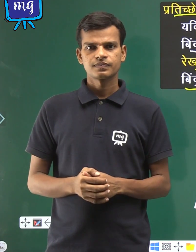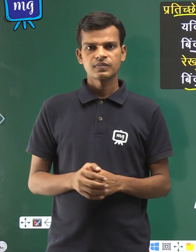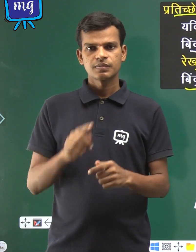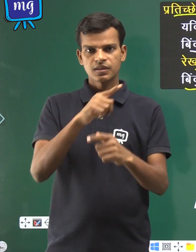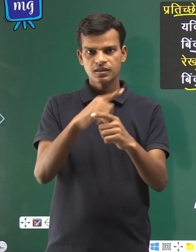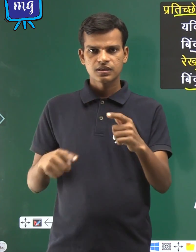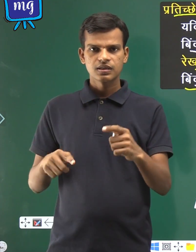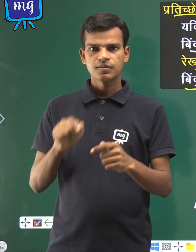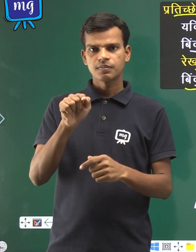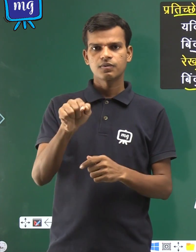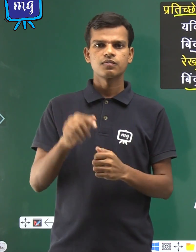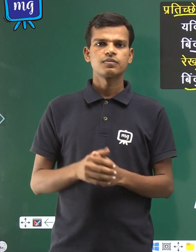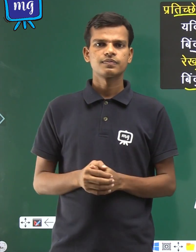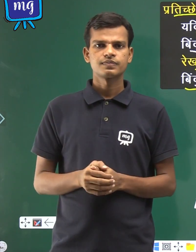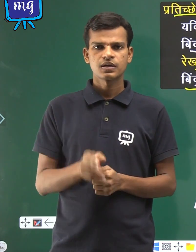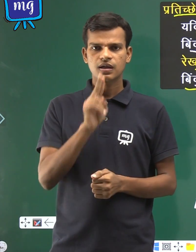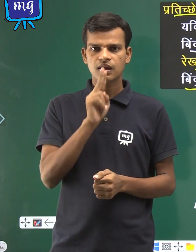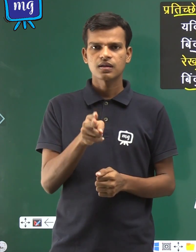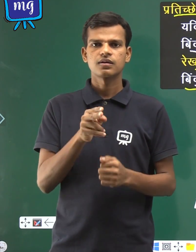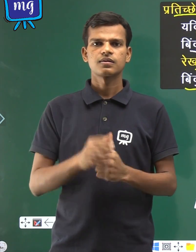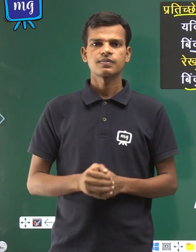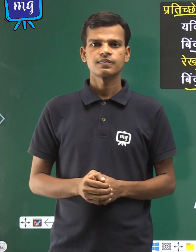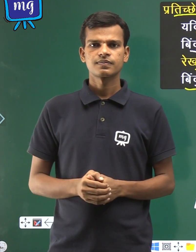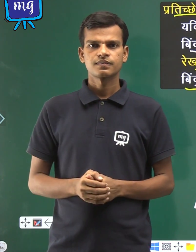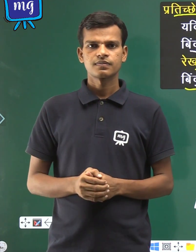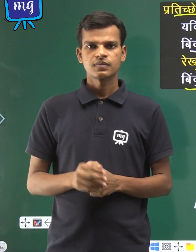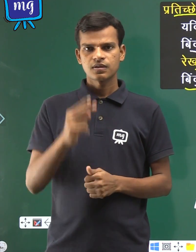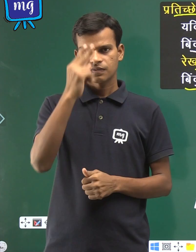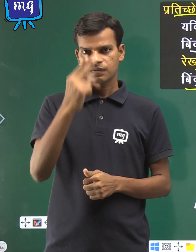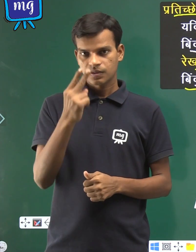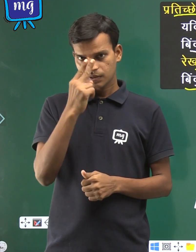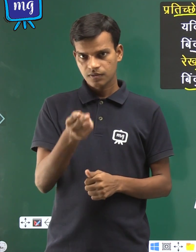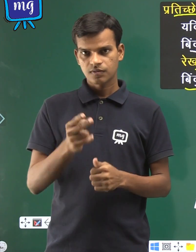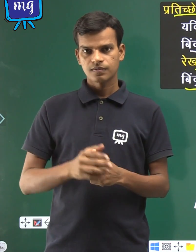प्रतिच्छेदी बिंदु कहलाता है। चित्र में देखो,